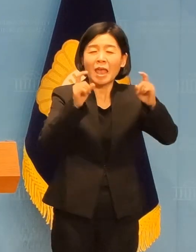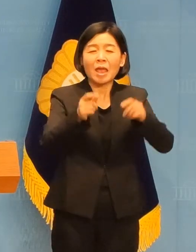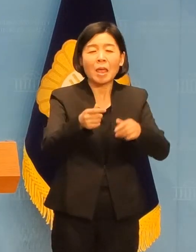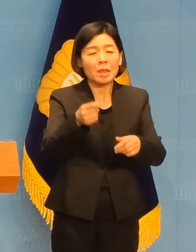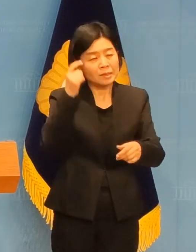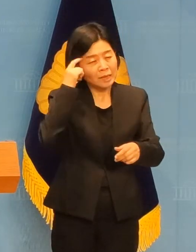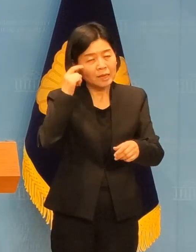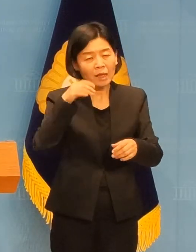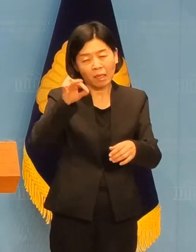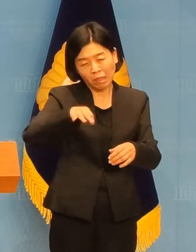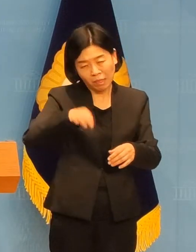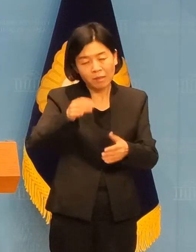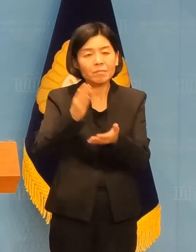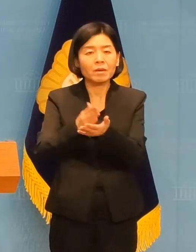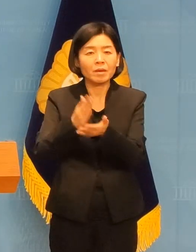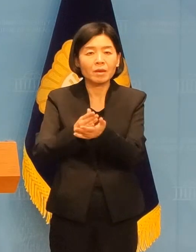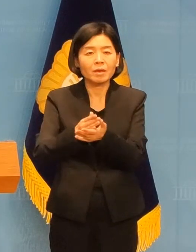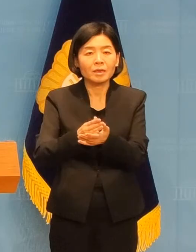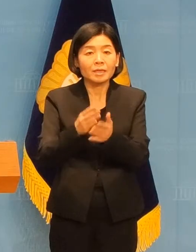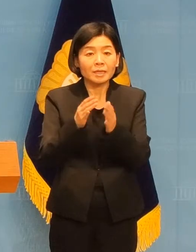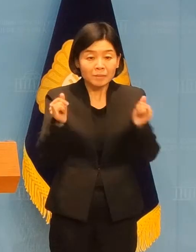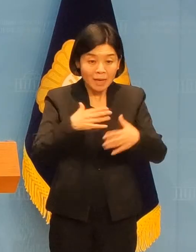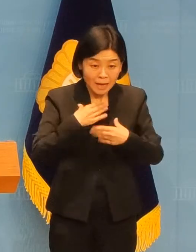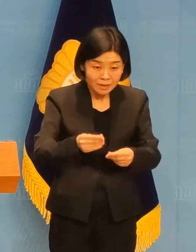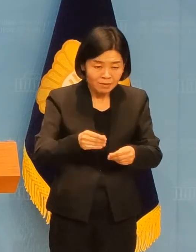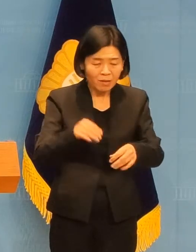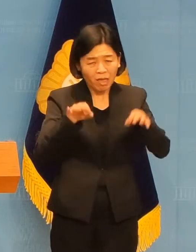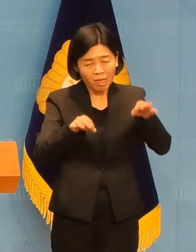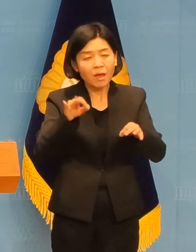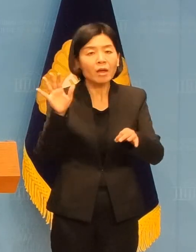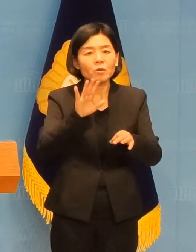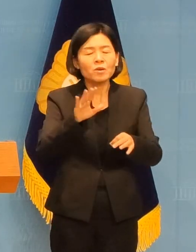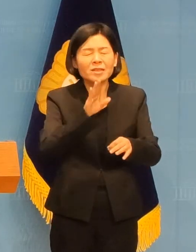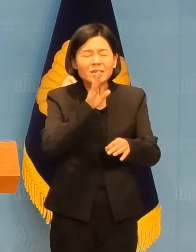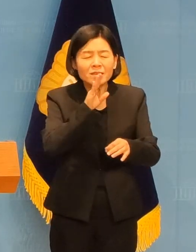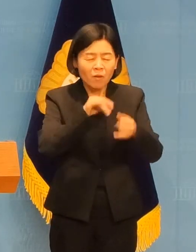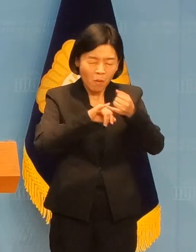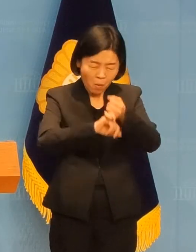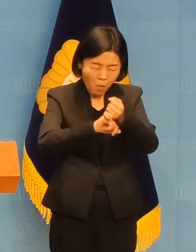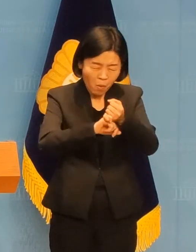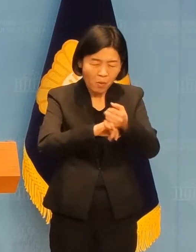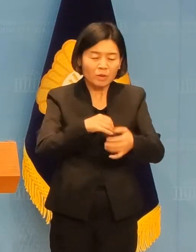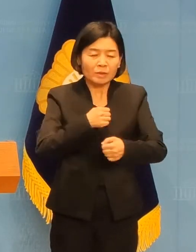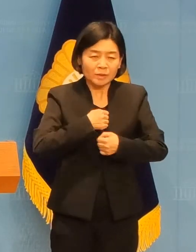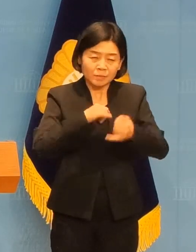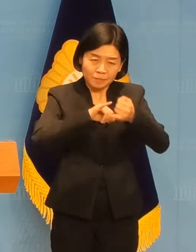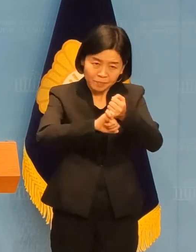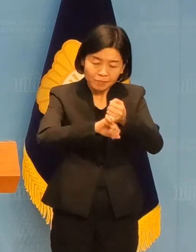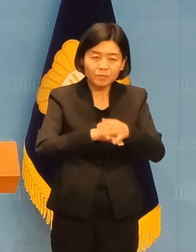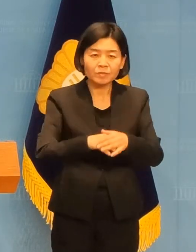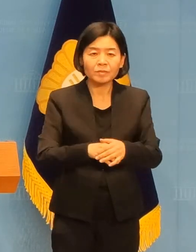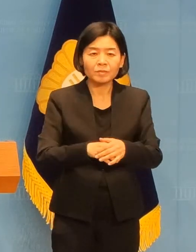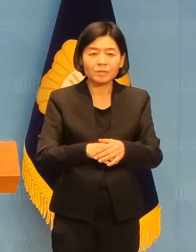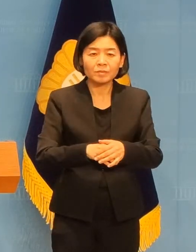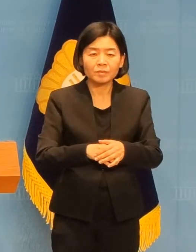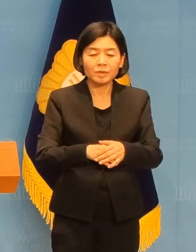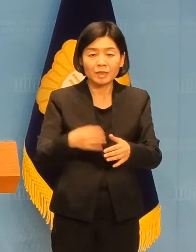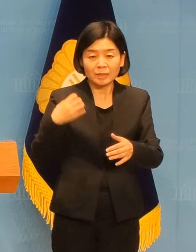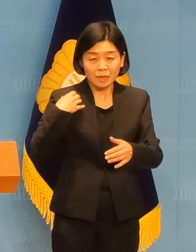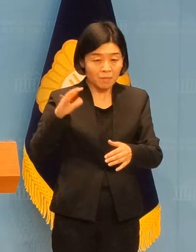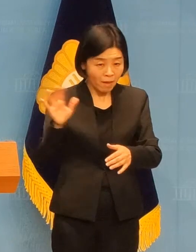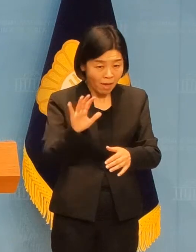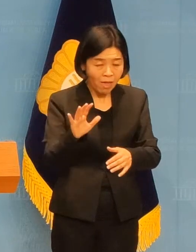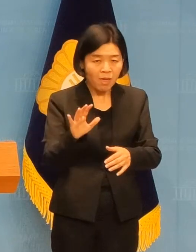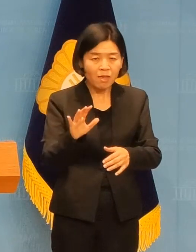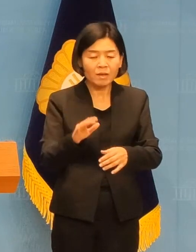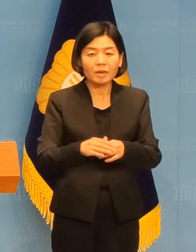말씀드리지만 시민 안전은 선택이 아니라 반드시 지켜야 할 의무입니다. 계속 책임을 외면한다면 정치적